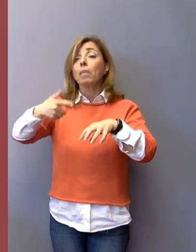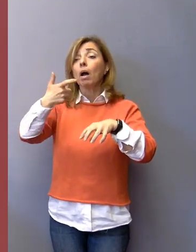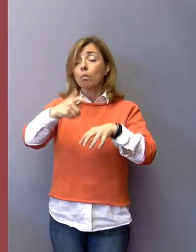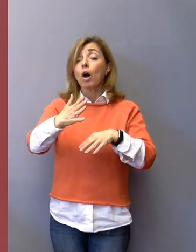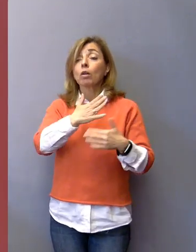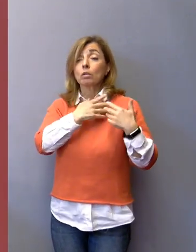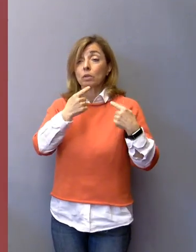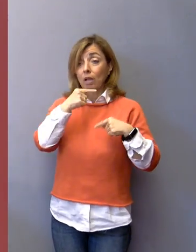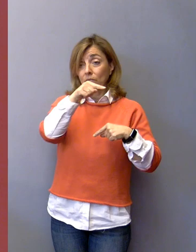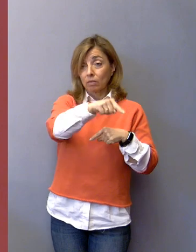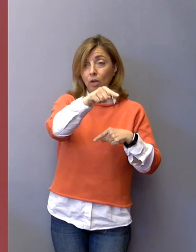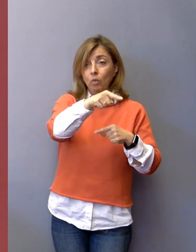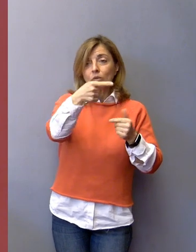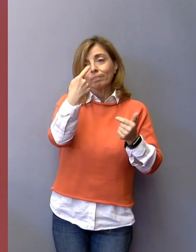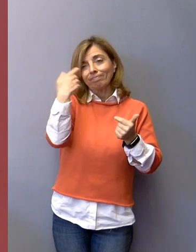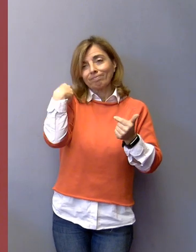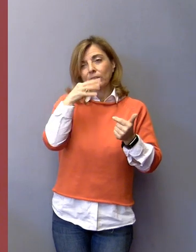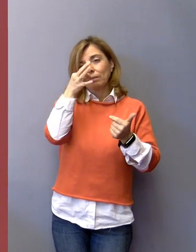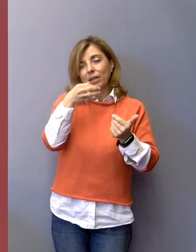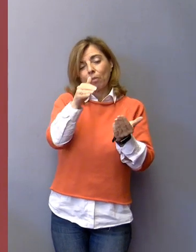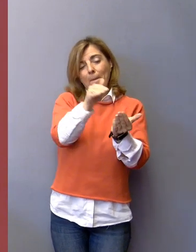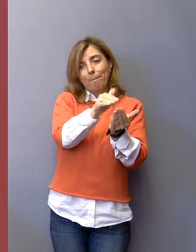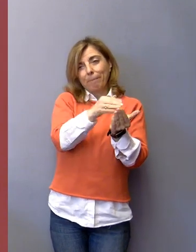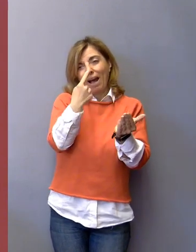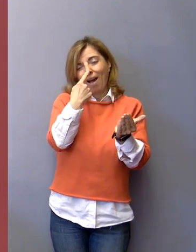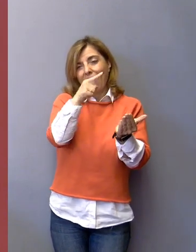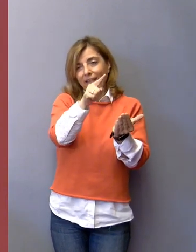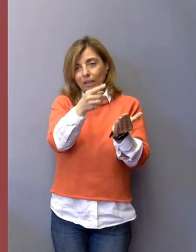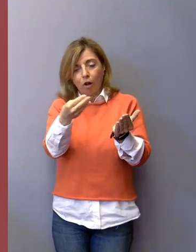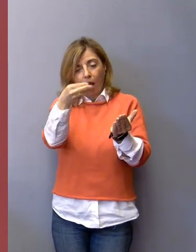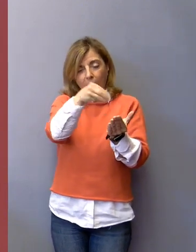semplice per cui avete investito dentro questa cosa Grazie